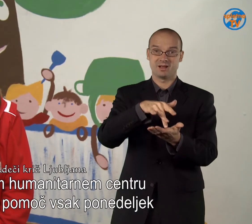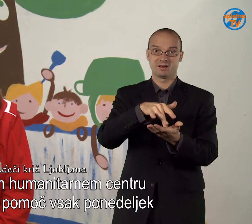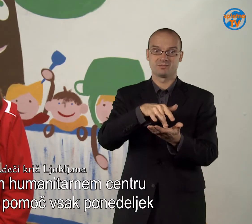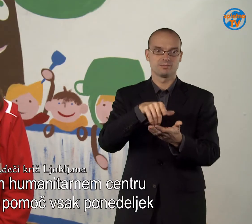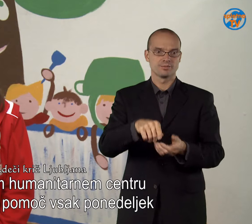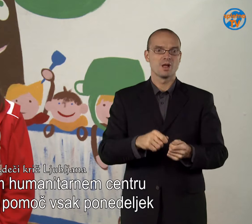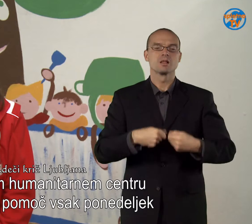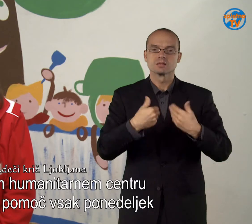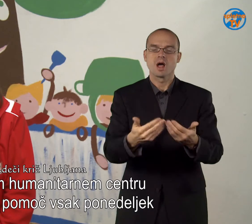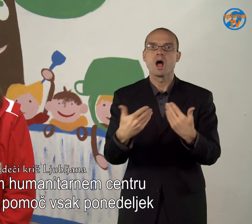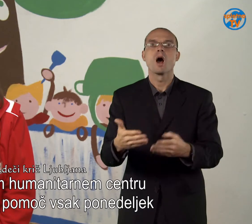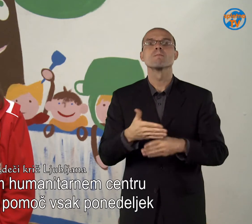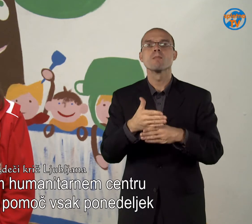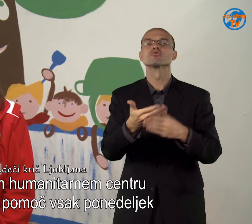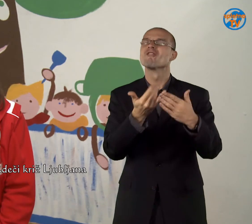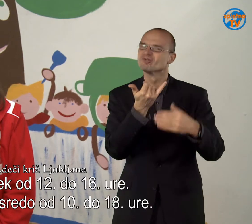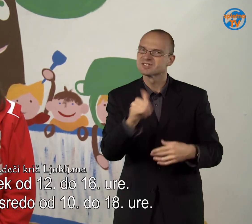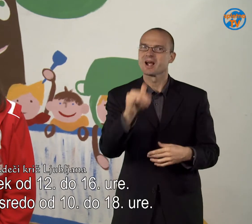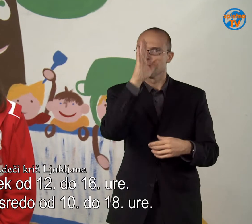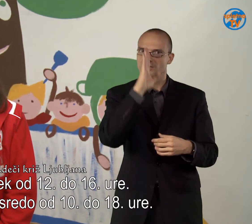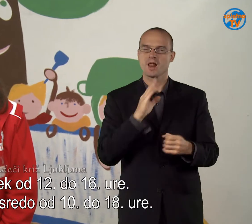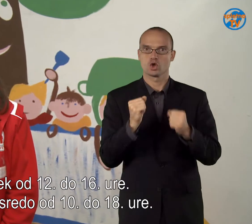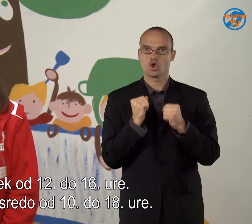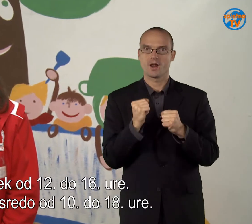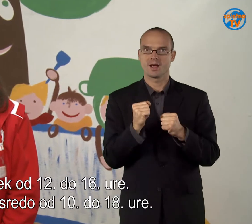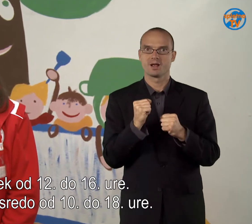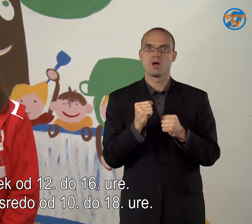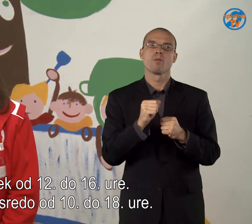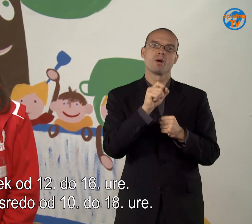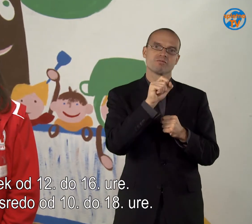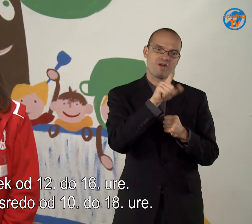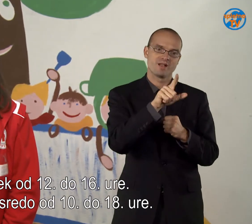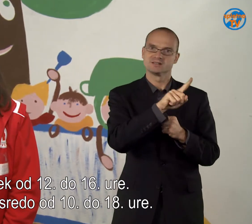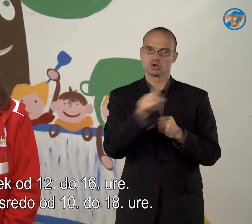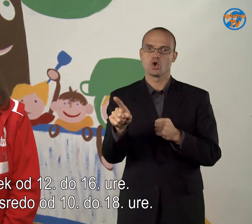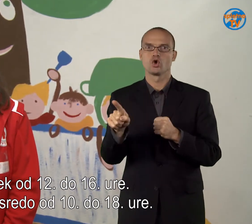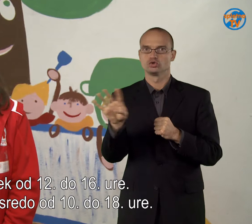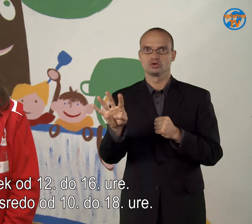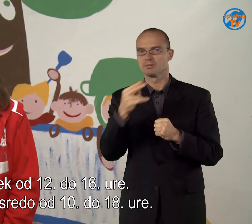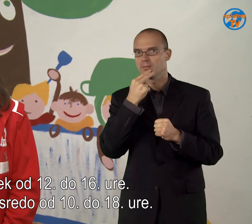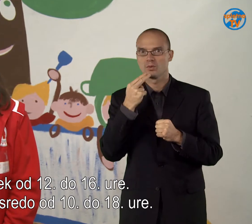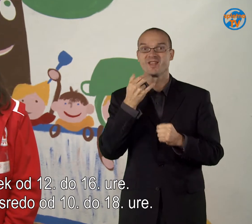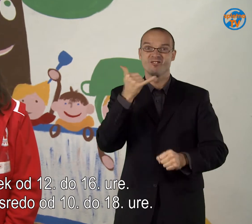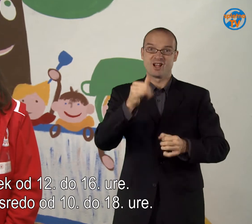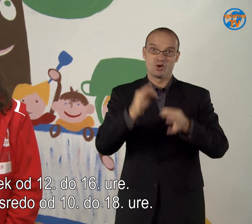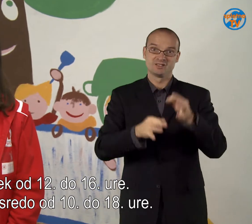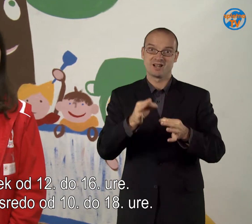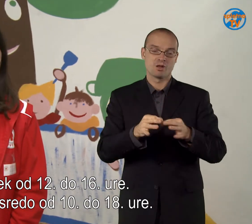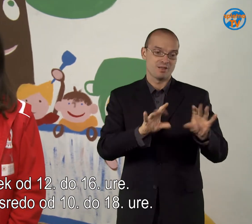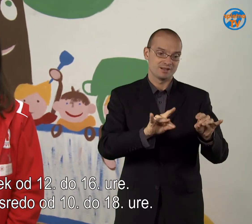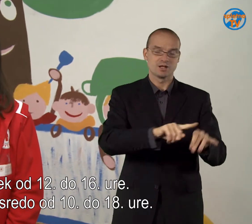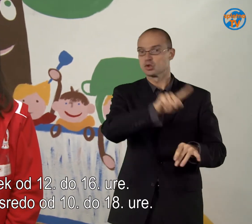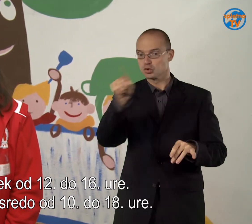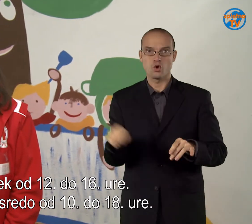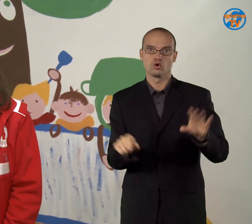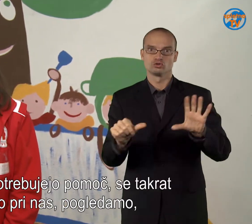da izdajamo pomoč vsak ponedeljek in torek od 12. do 16. ure in vsako sredo od 10. do